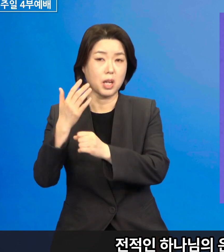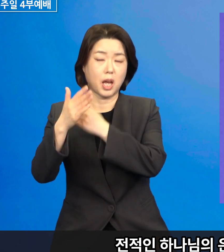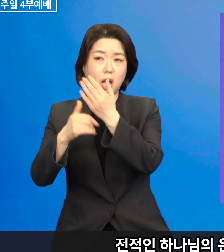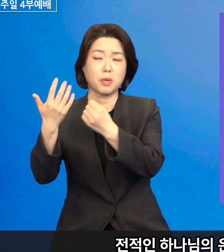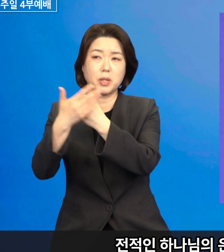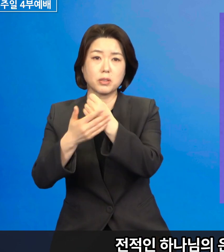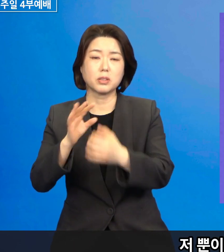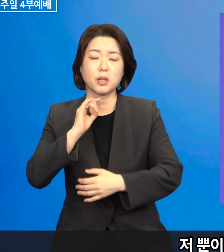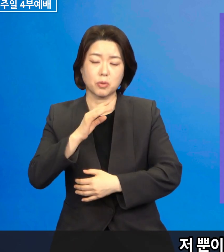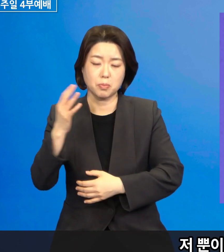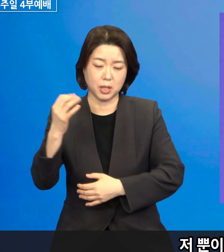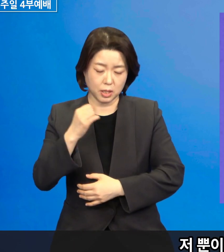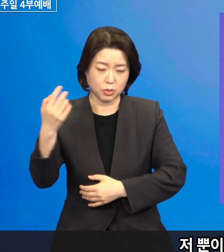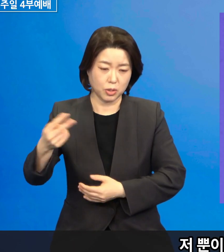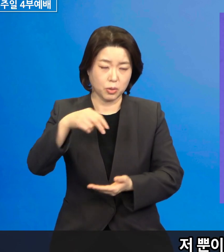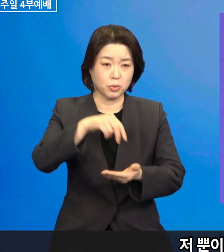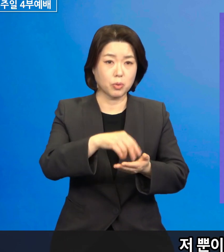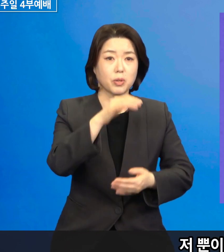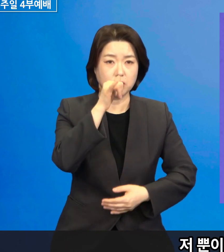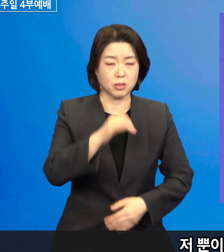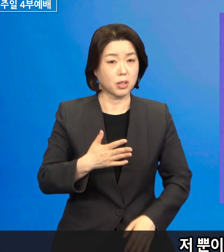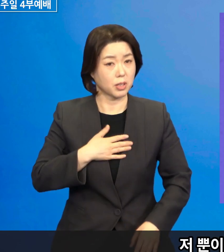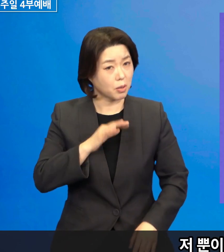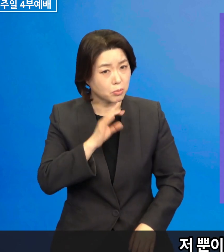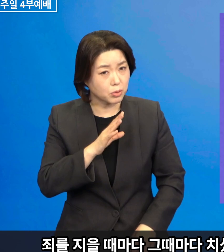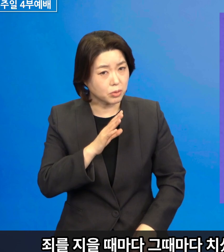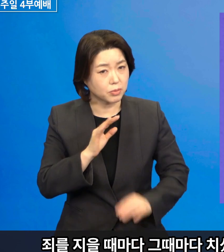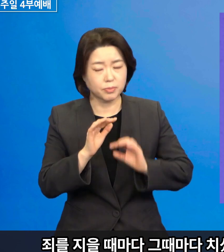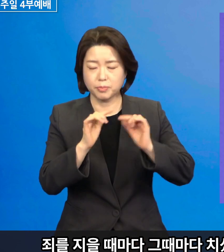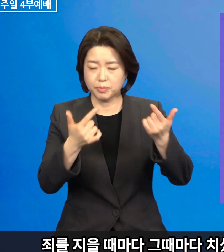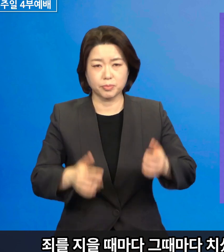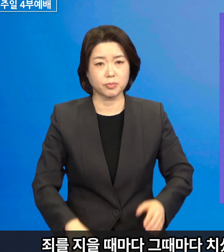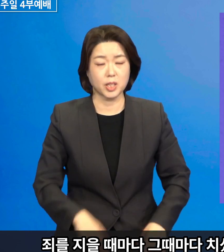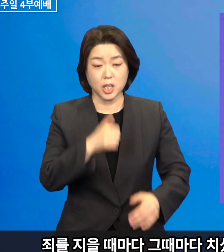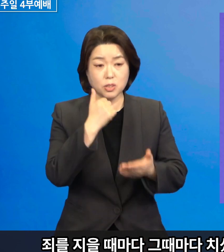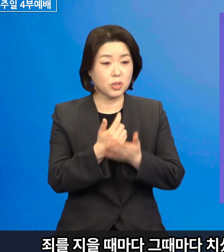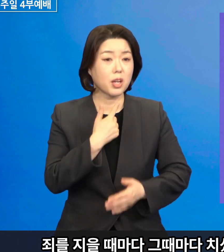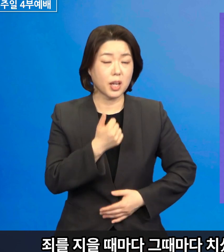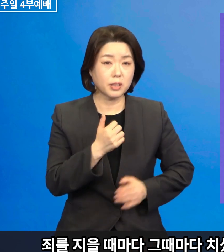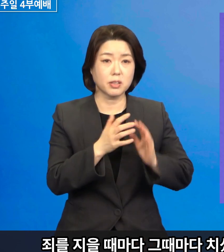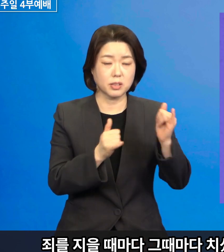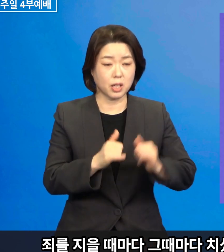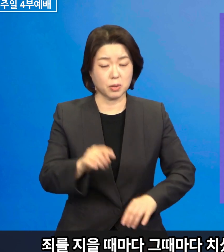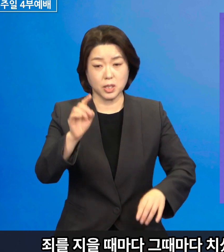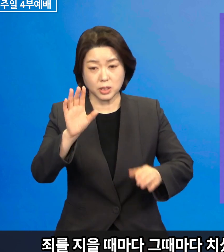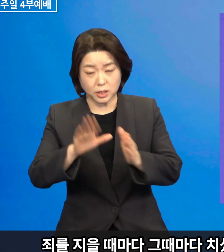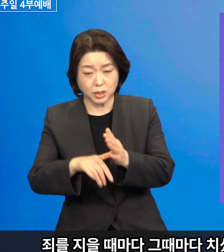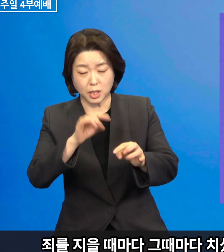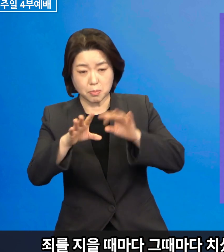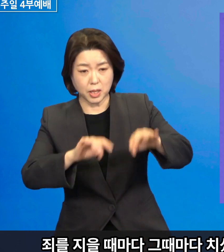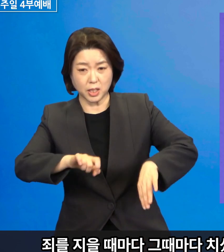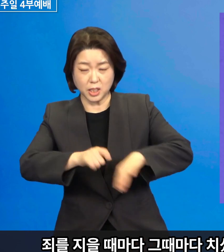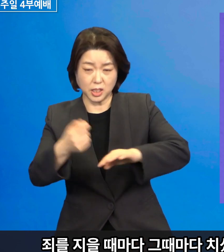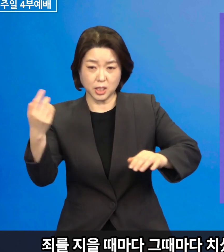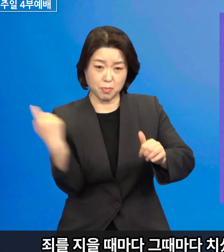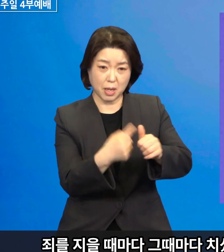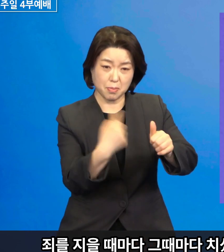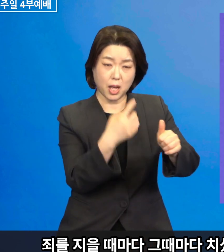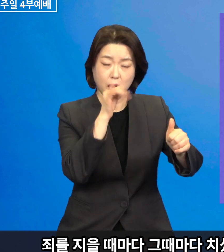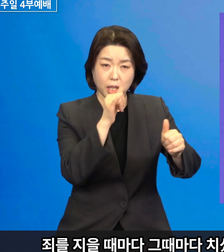거예요. 저뿐이겠습니까? 죄를 질 때마다 그때마다 치셨으면요 벌써 우리는 다